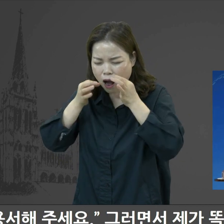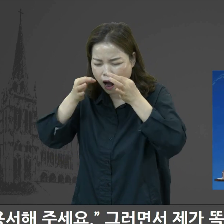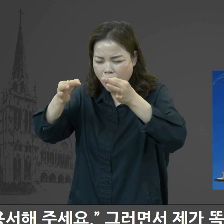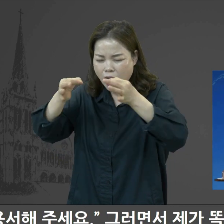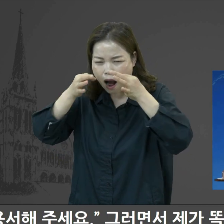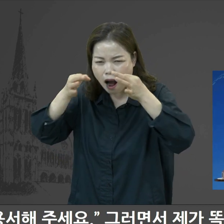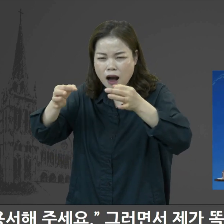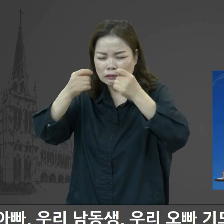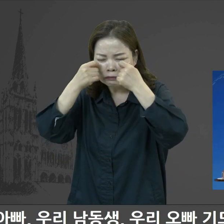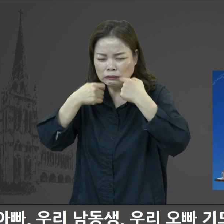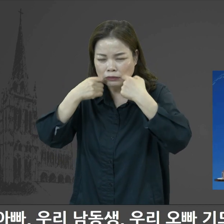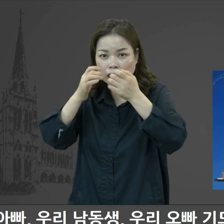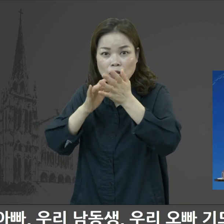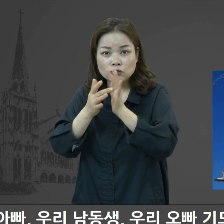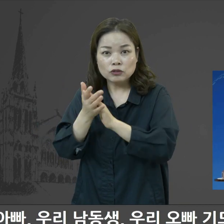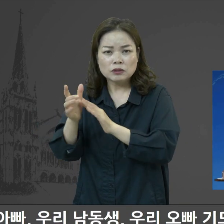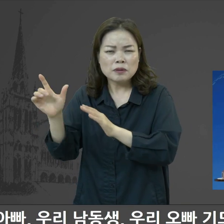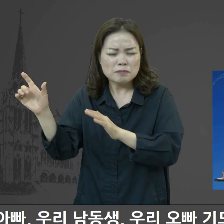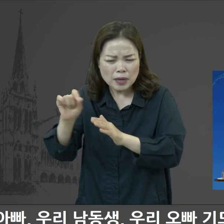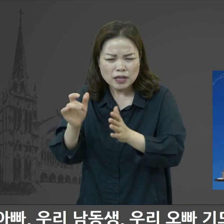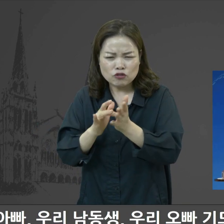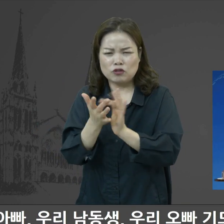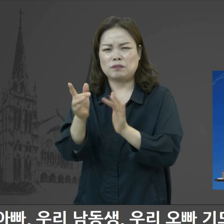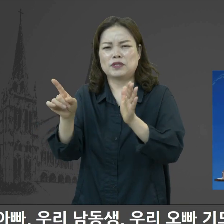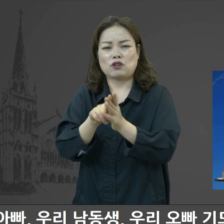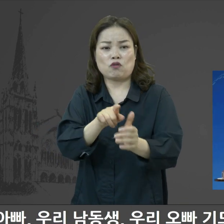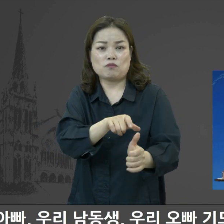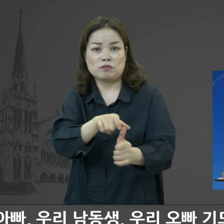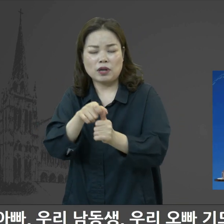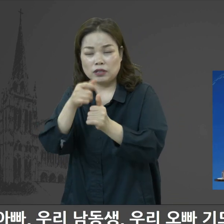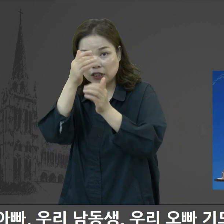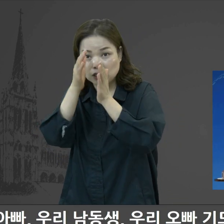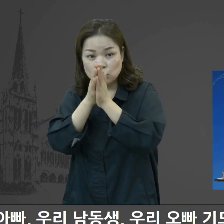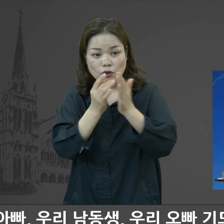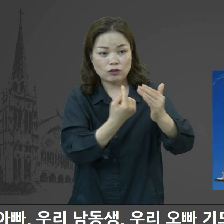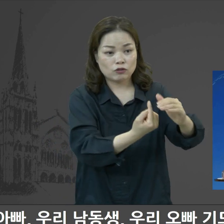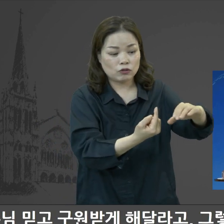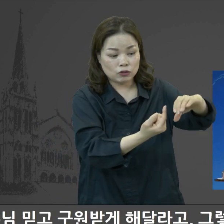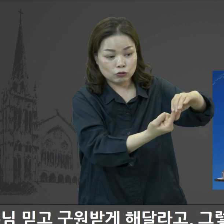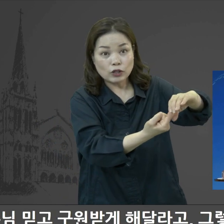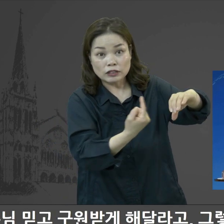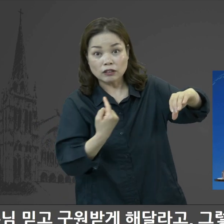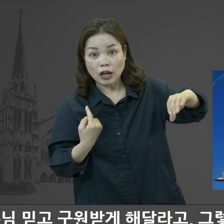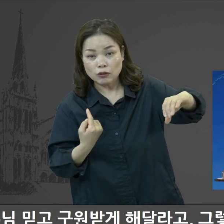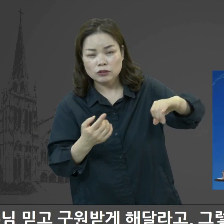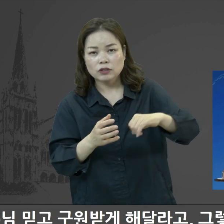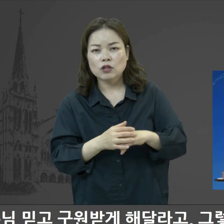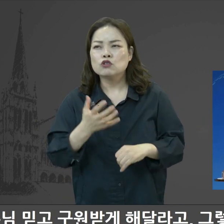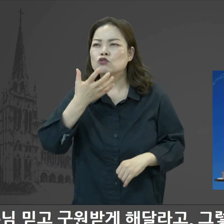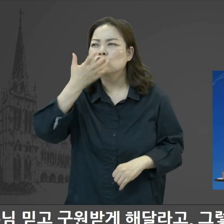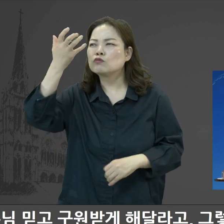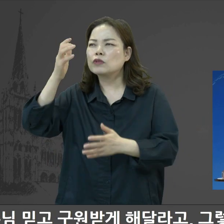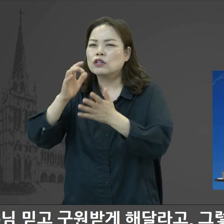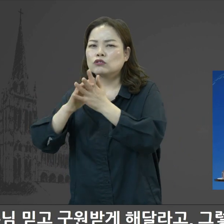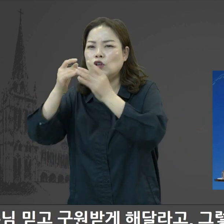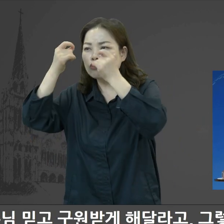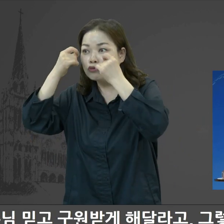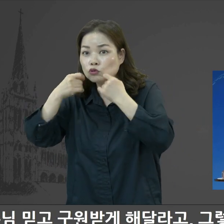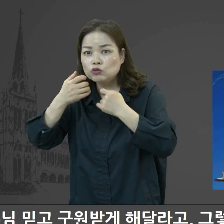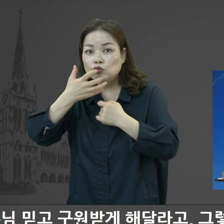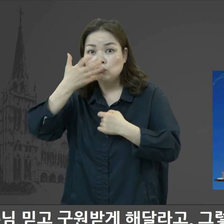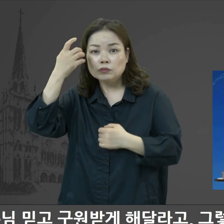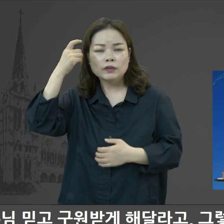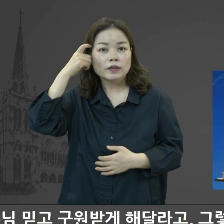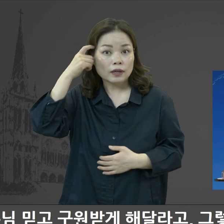한강강강 울다가 빨리 예수님 믿고 구원받게 해달라고 그렇게 하고 기도하고 나왔어요. 저는요, 꿈속에서 예수님이 울은 것이 꿈인